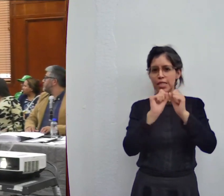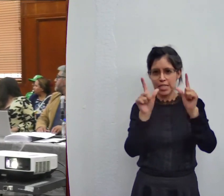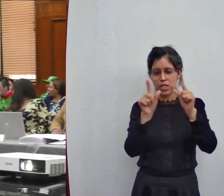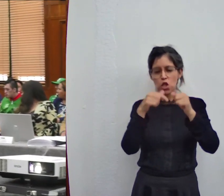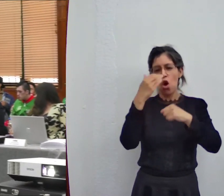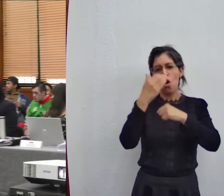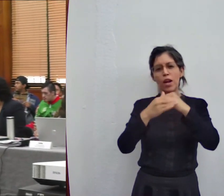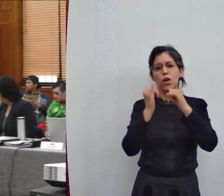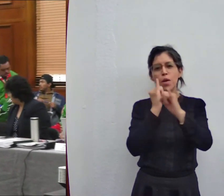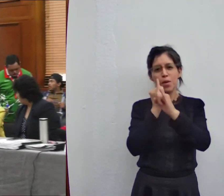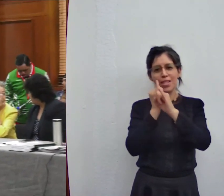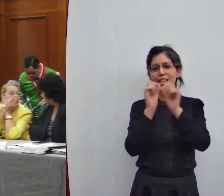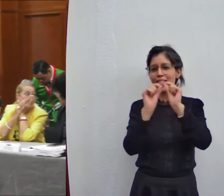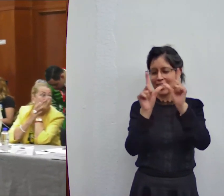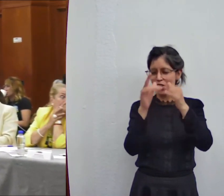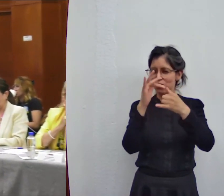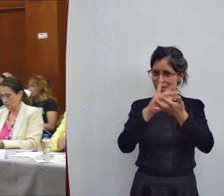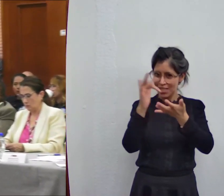Gracias.